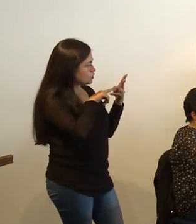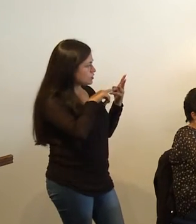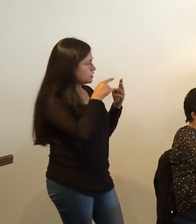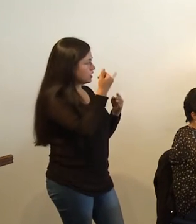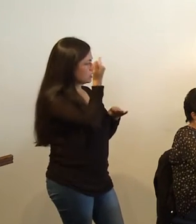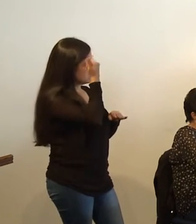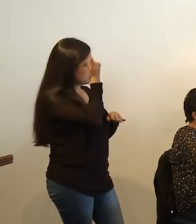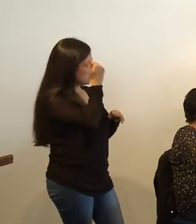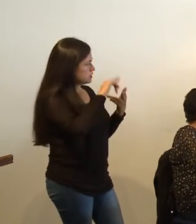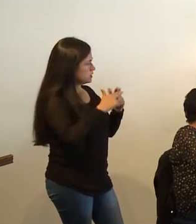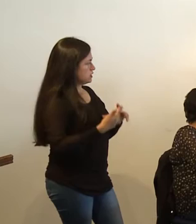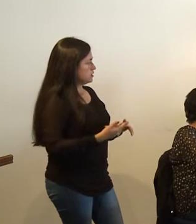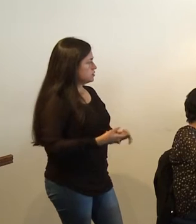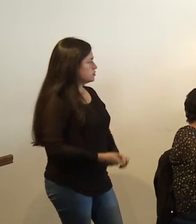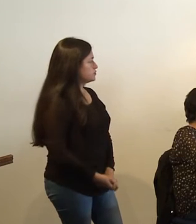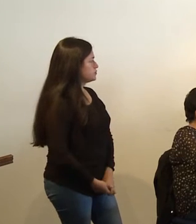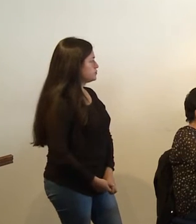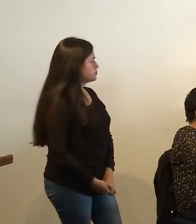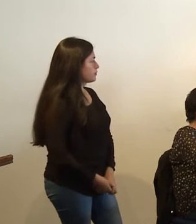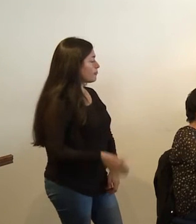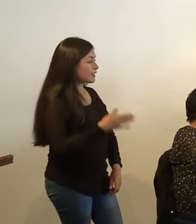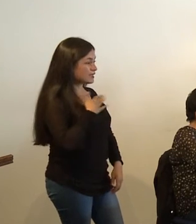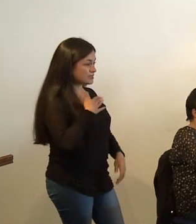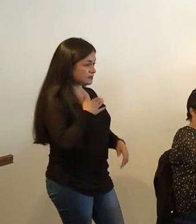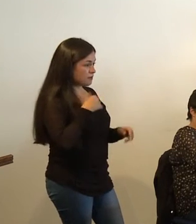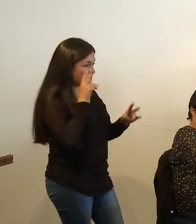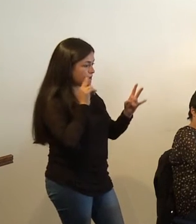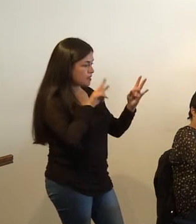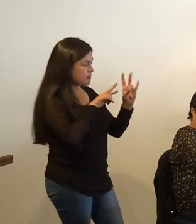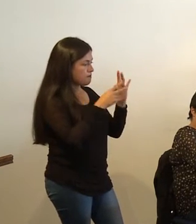sobre esa relación. Entonces, desde mi perspectiva,